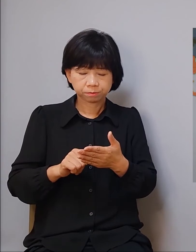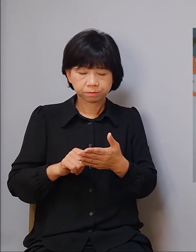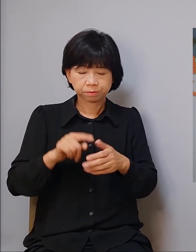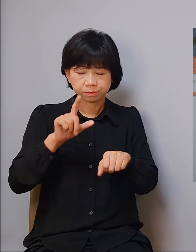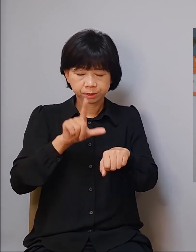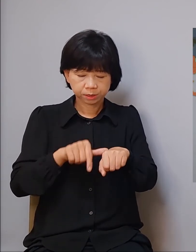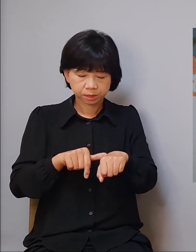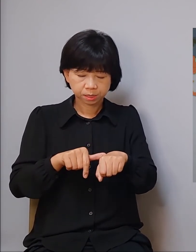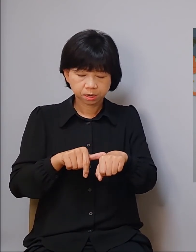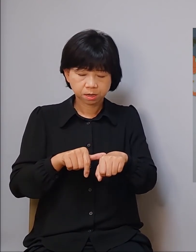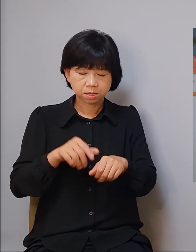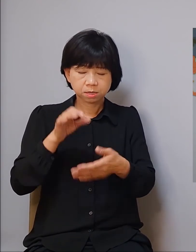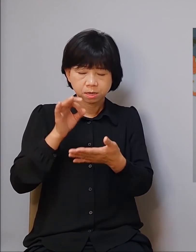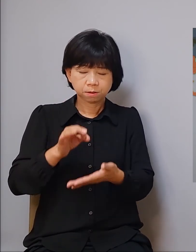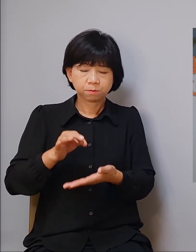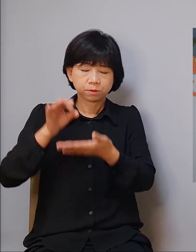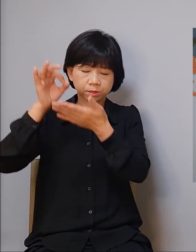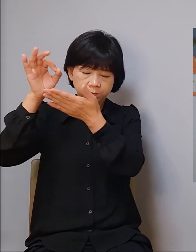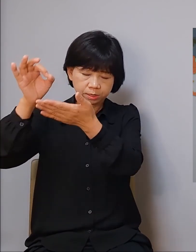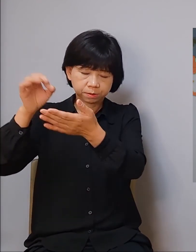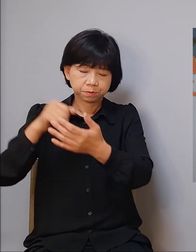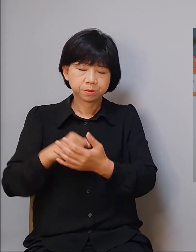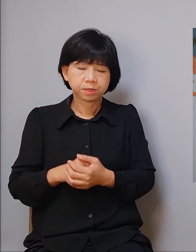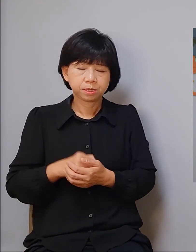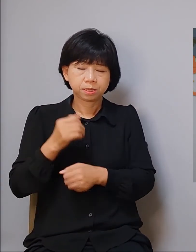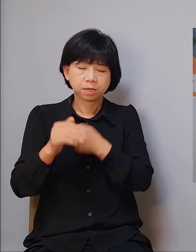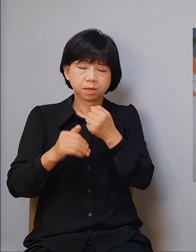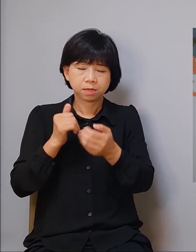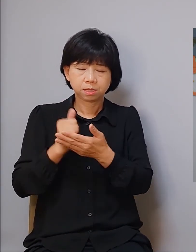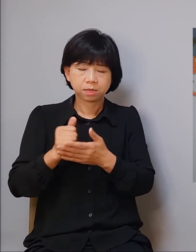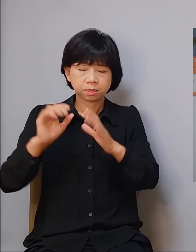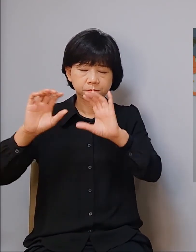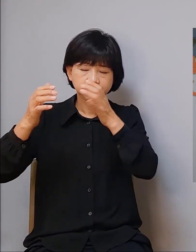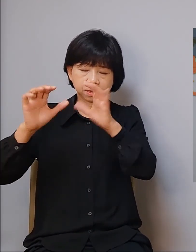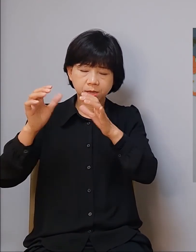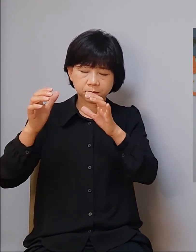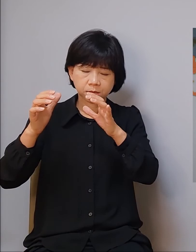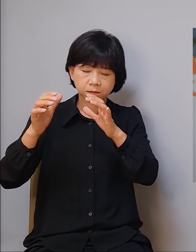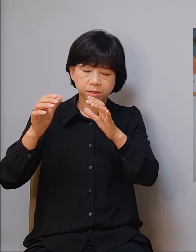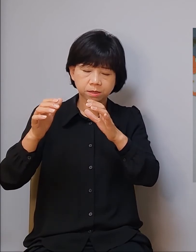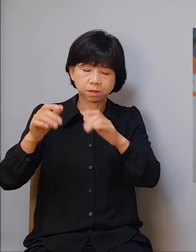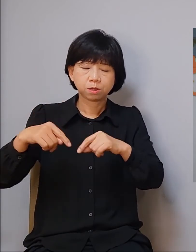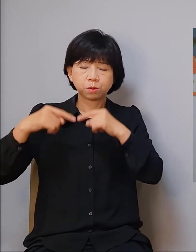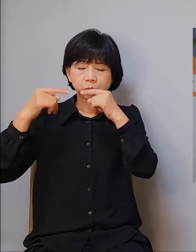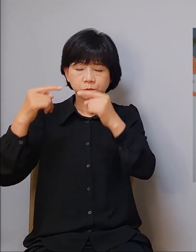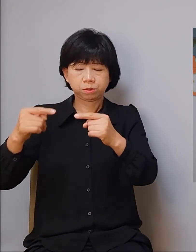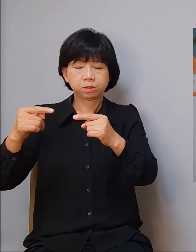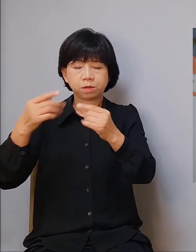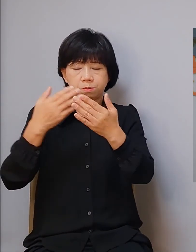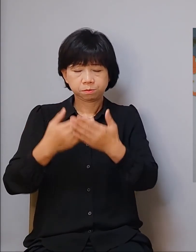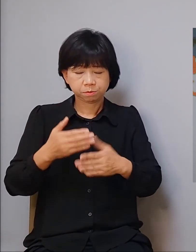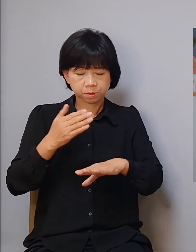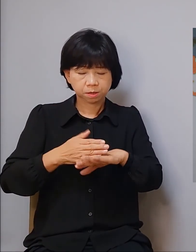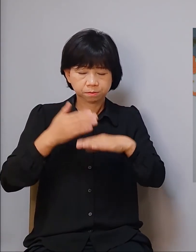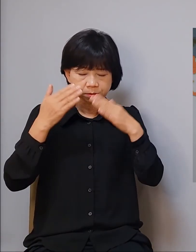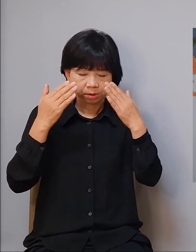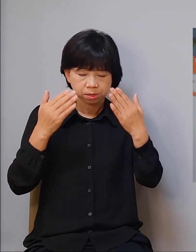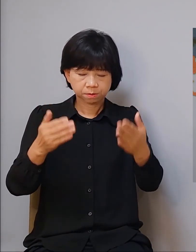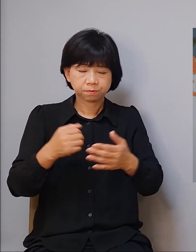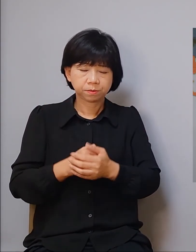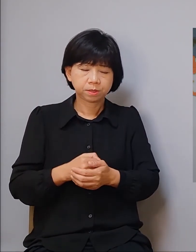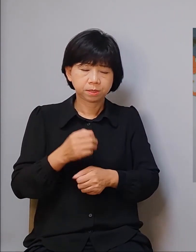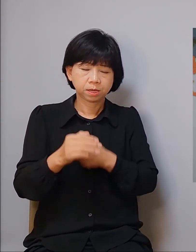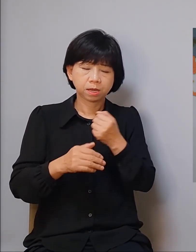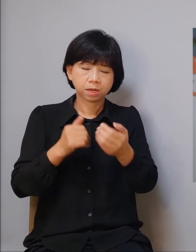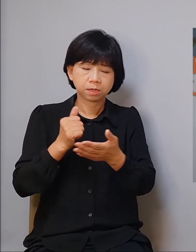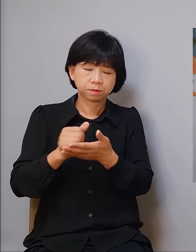시간 올려드리며 예물도 올려드립니다. 하나님 나라 일에 동참케 해주시니 감사합니다.